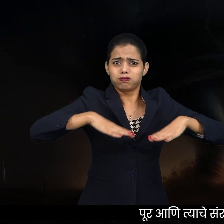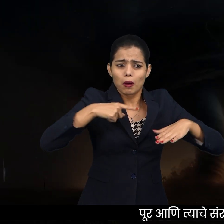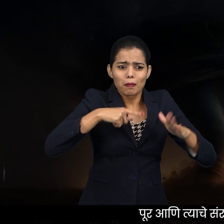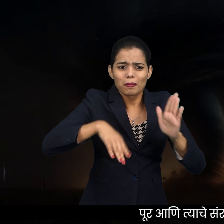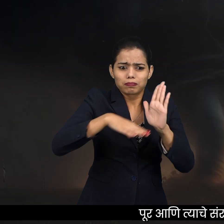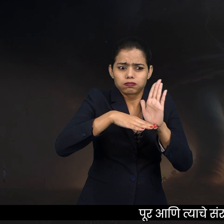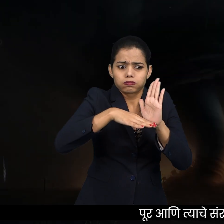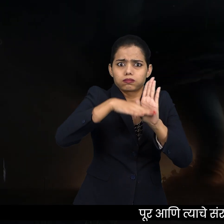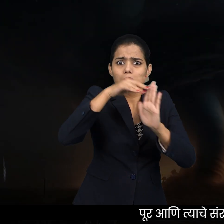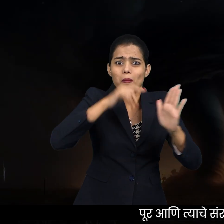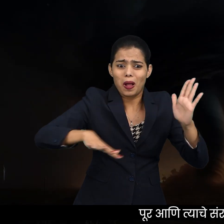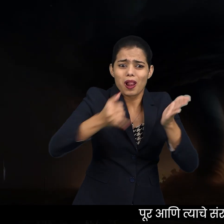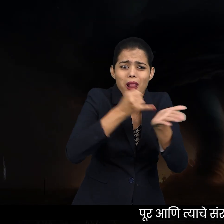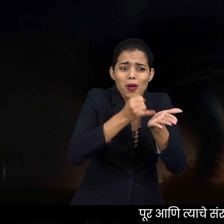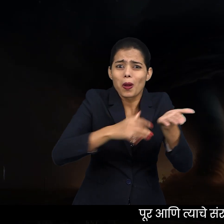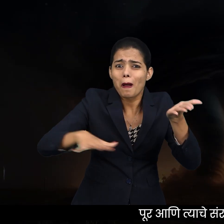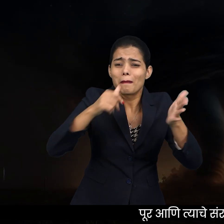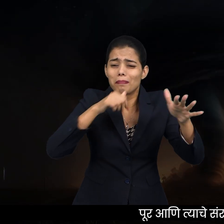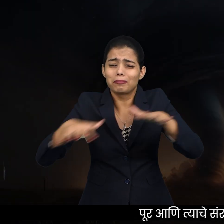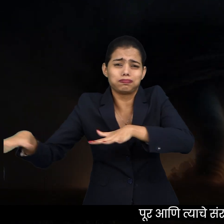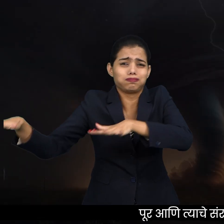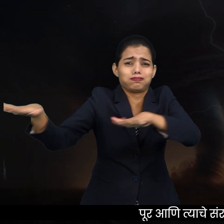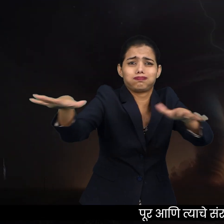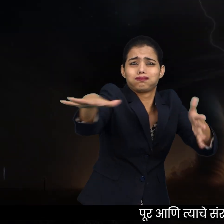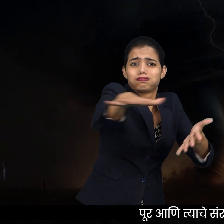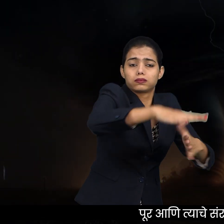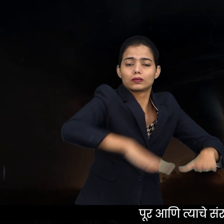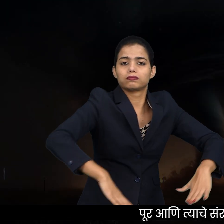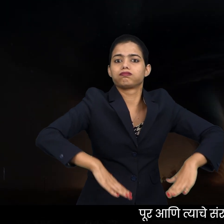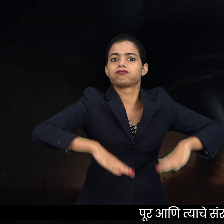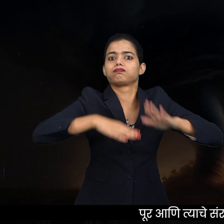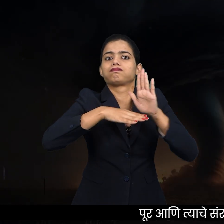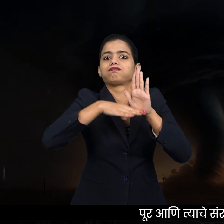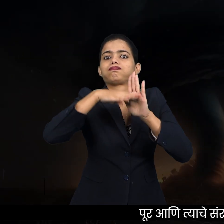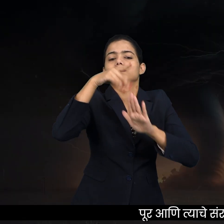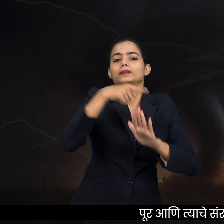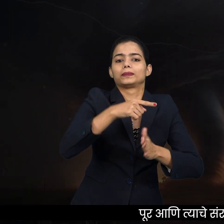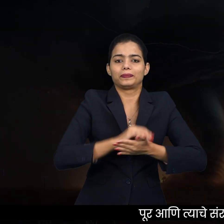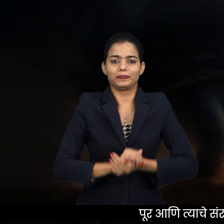तिसरं, पूर आणि त्याचे संरक्षणात्मक उपाय.